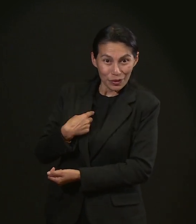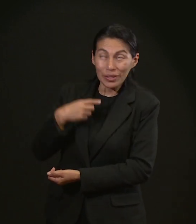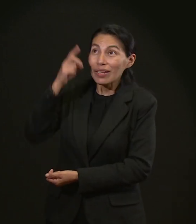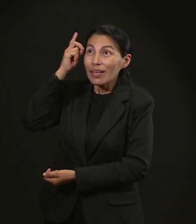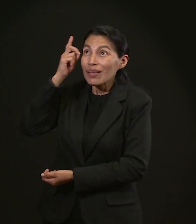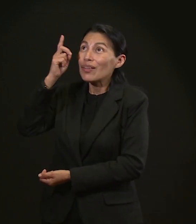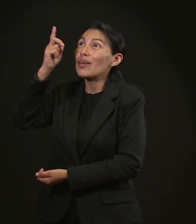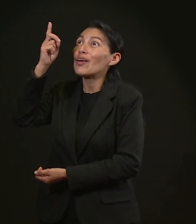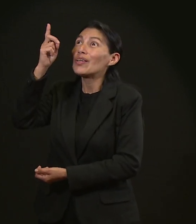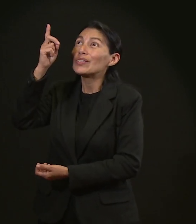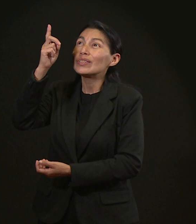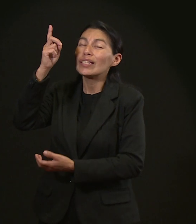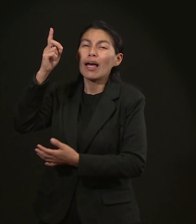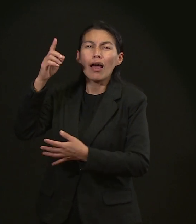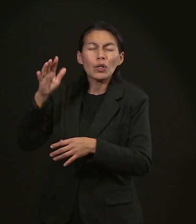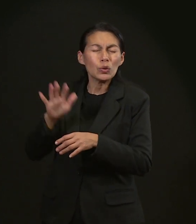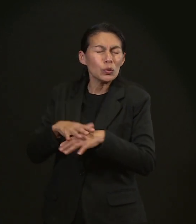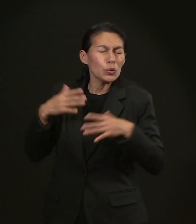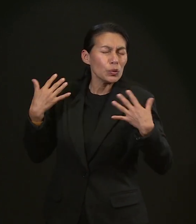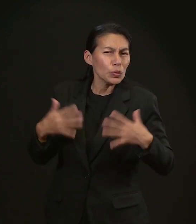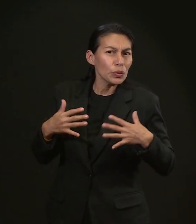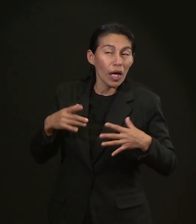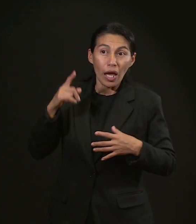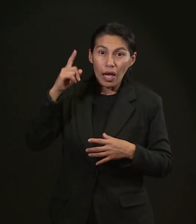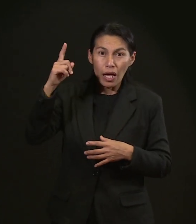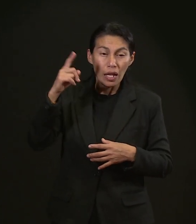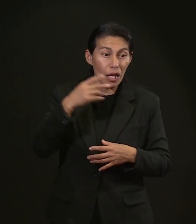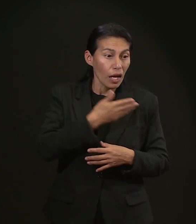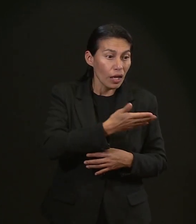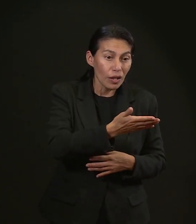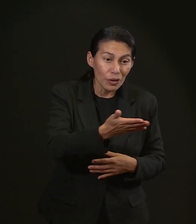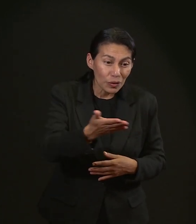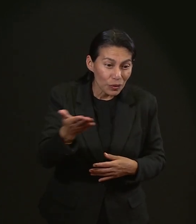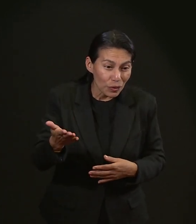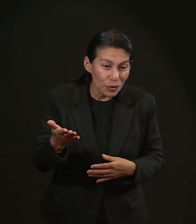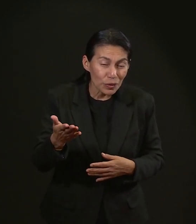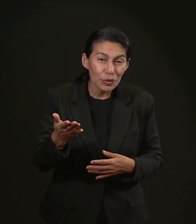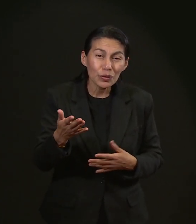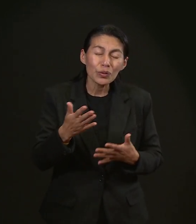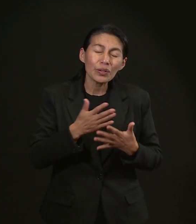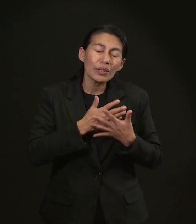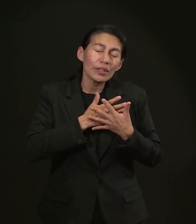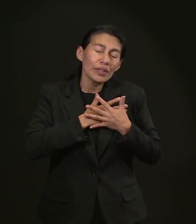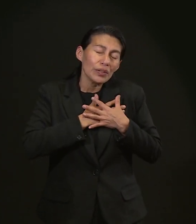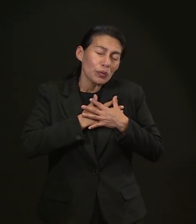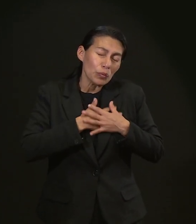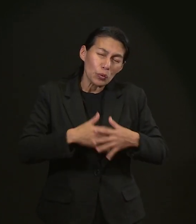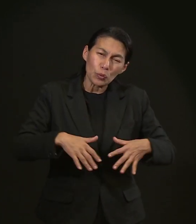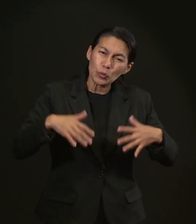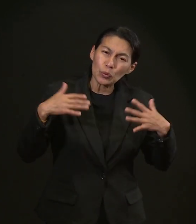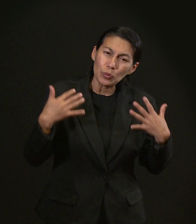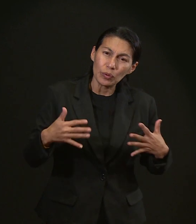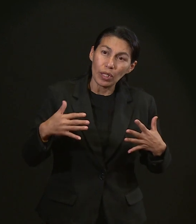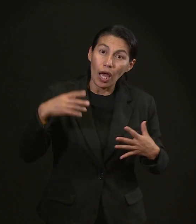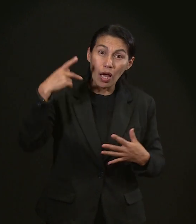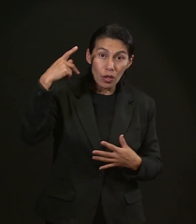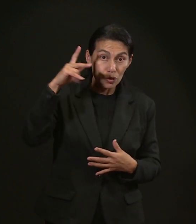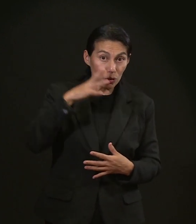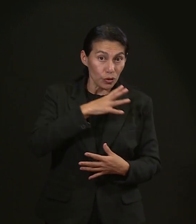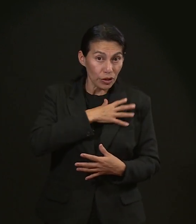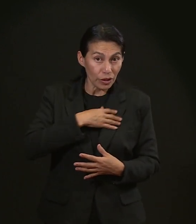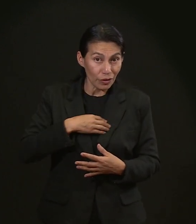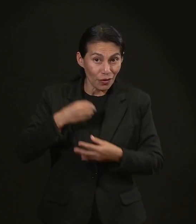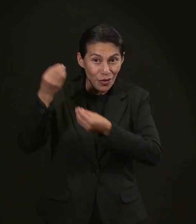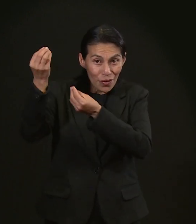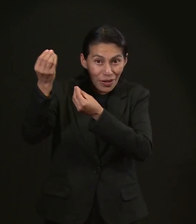dios porque de tal manera dios nos ha amado que ha dado a su propio hijo para